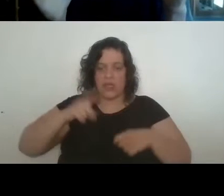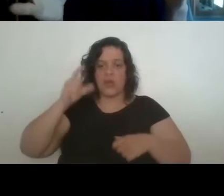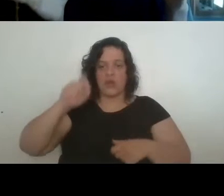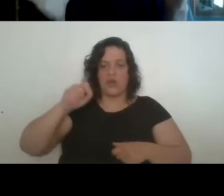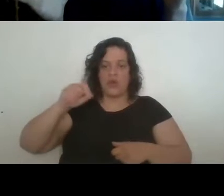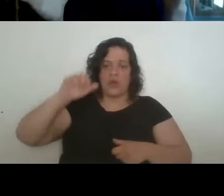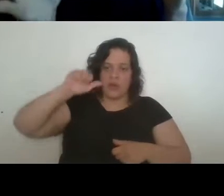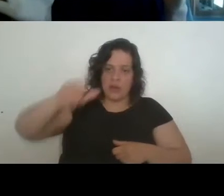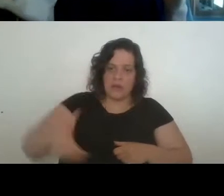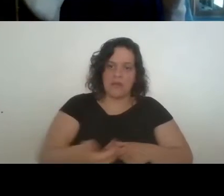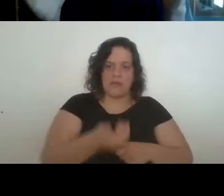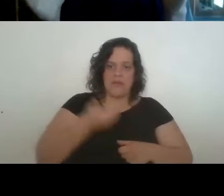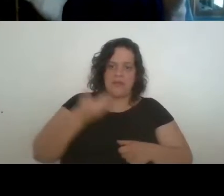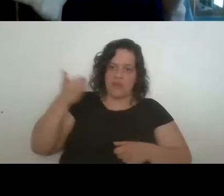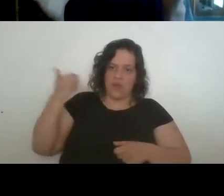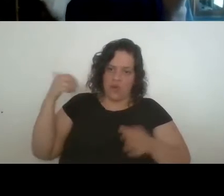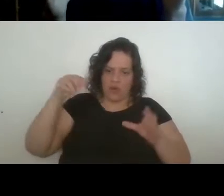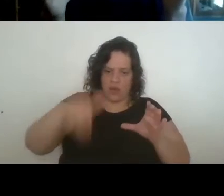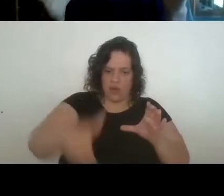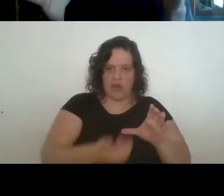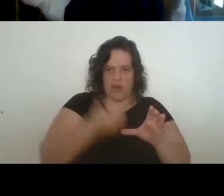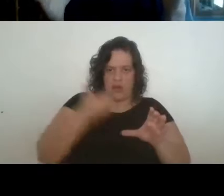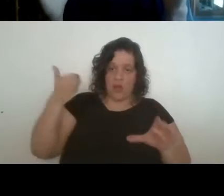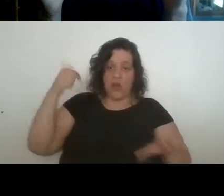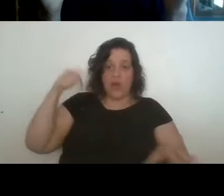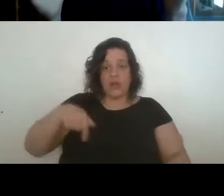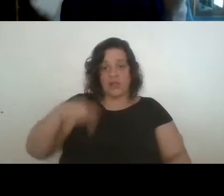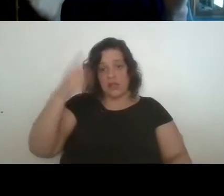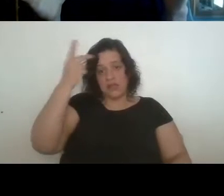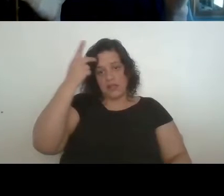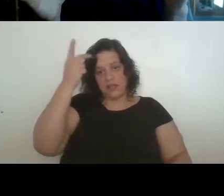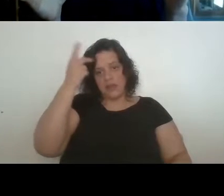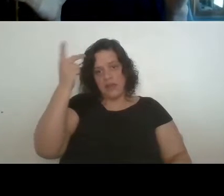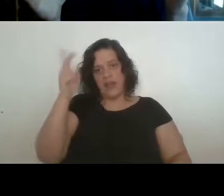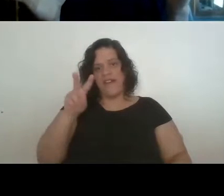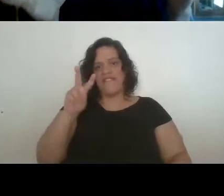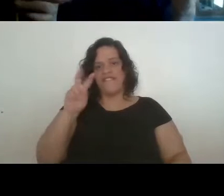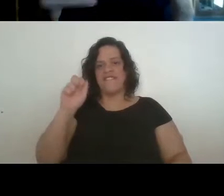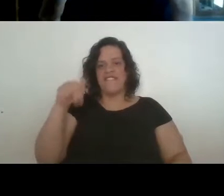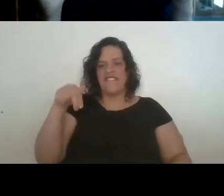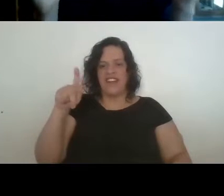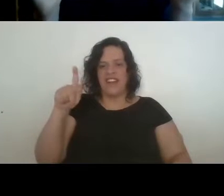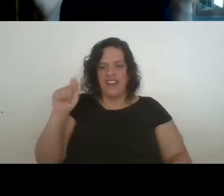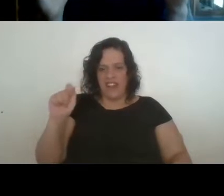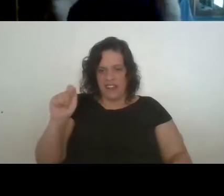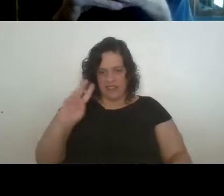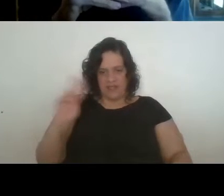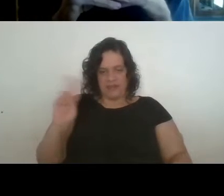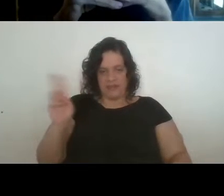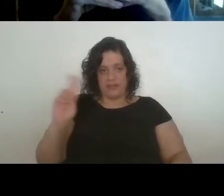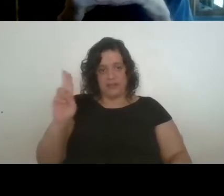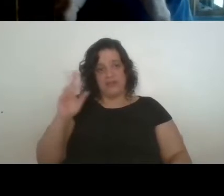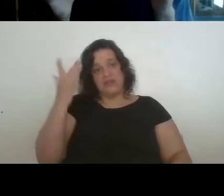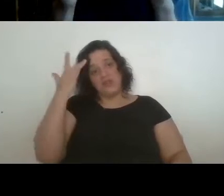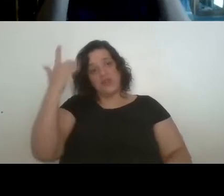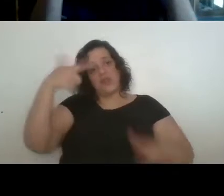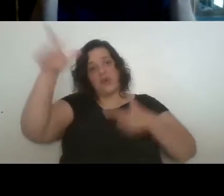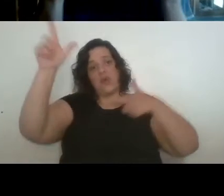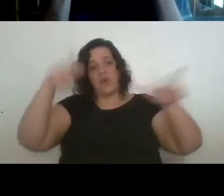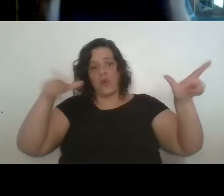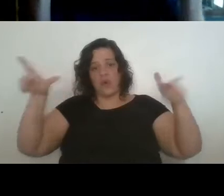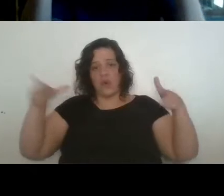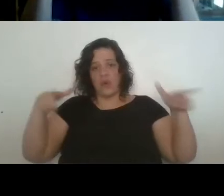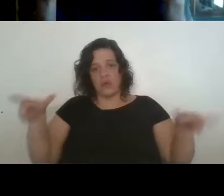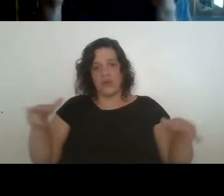corte. Aqui em São Paulo também se chama de vanga, no Rio Grande do Sul também. Eu não sei em outros estados como é que chama, mas é